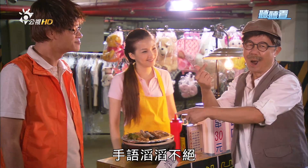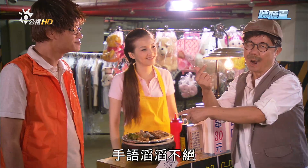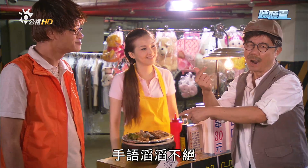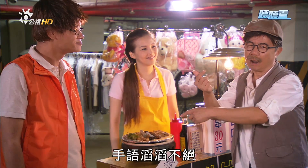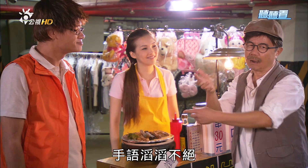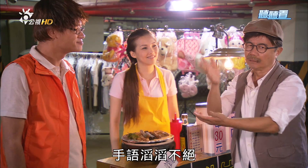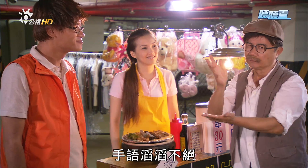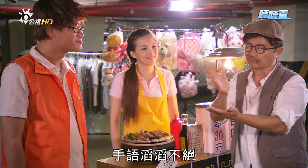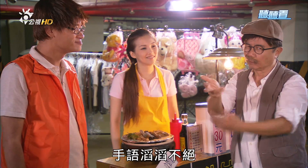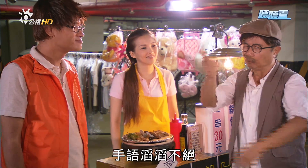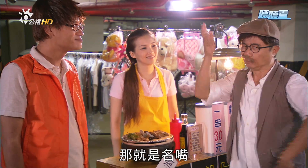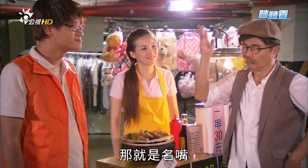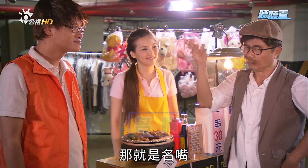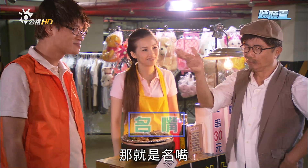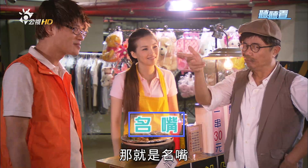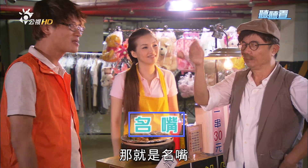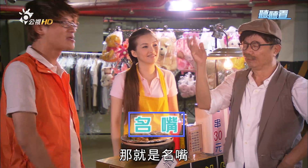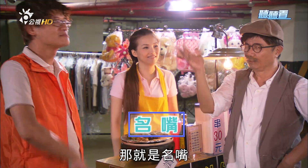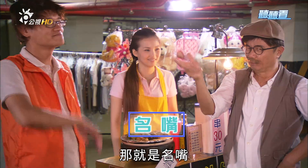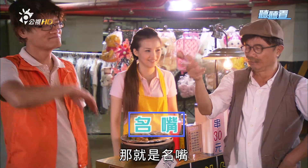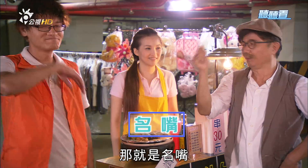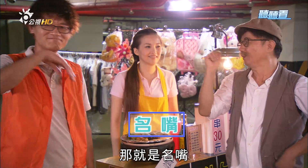滔滔不绝，那就是抿嘴。